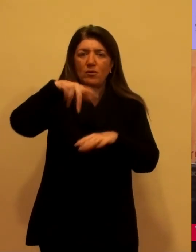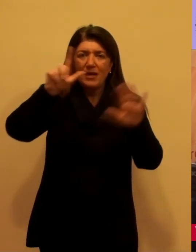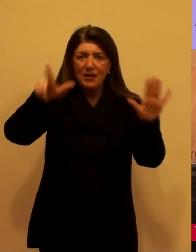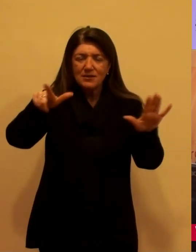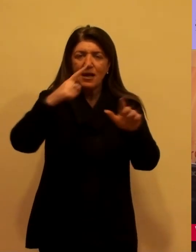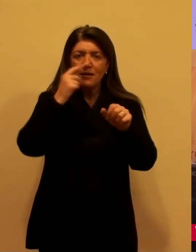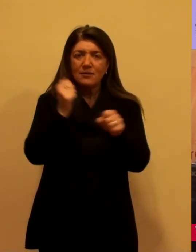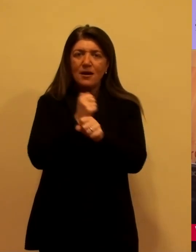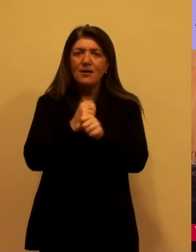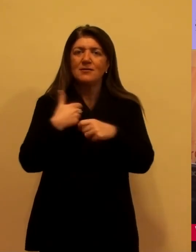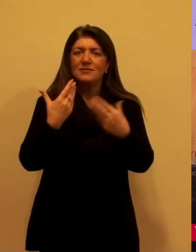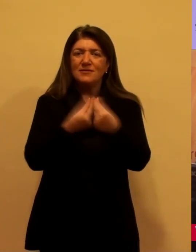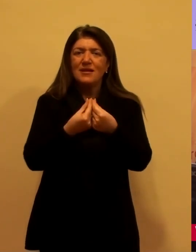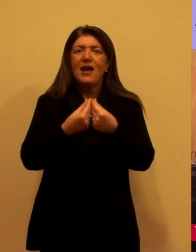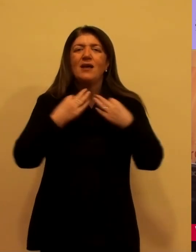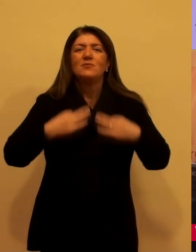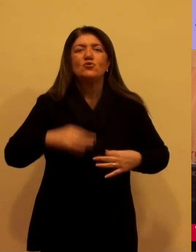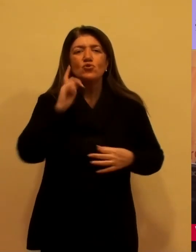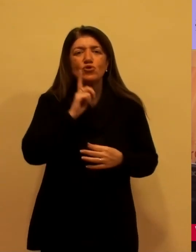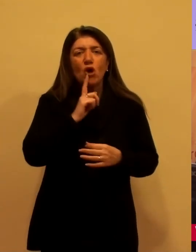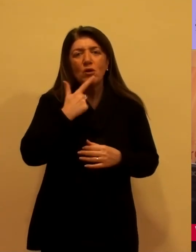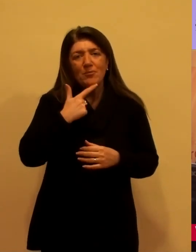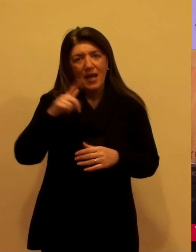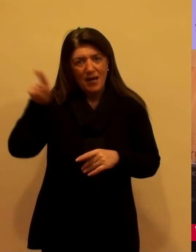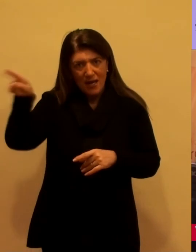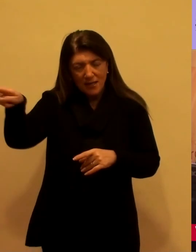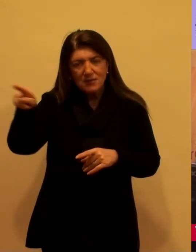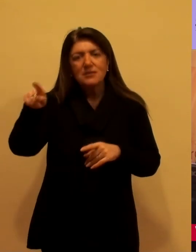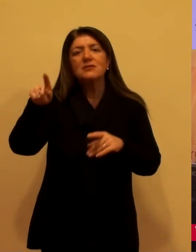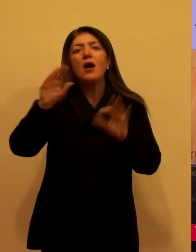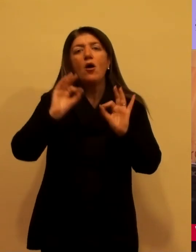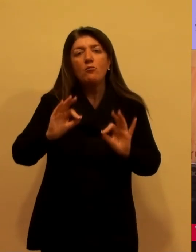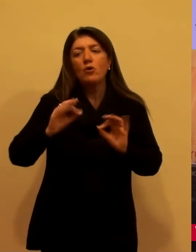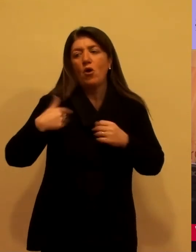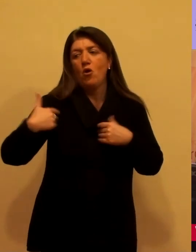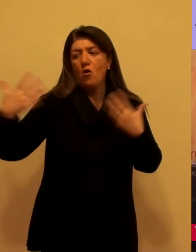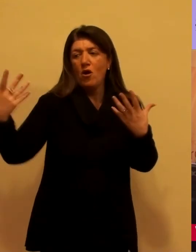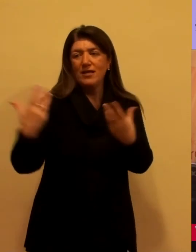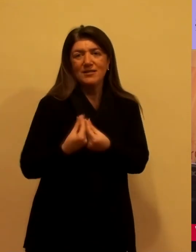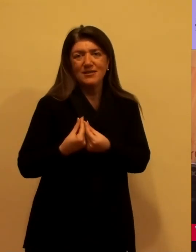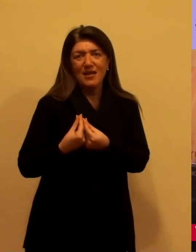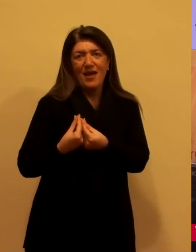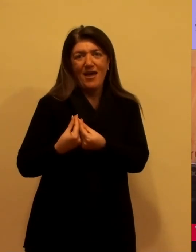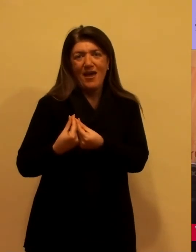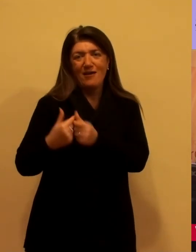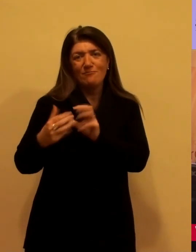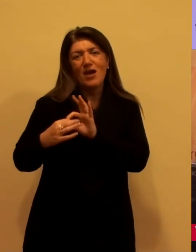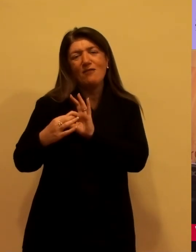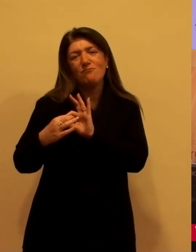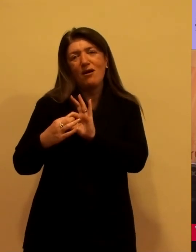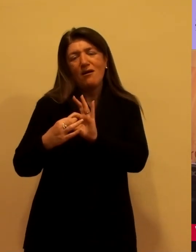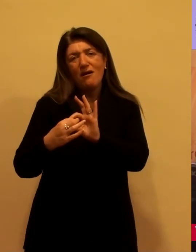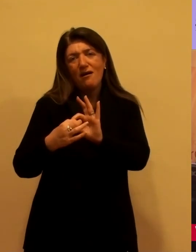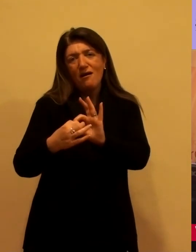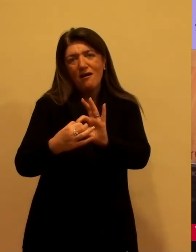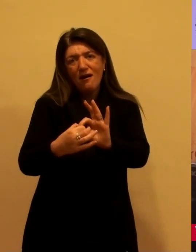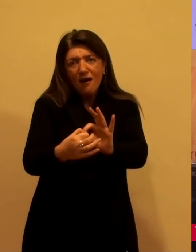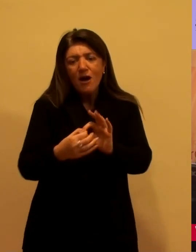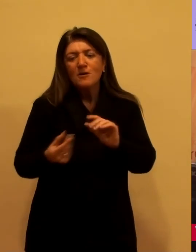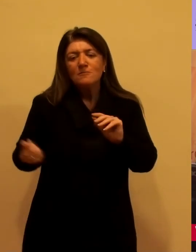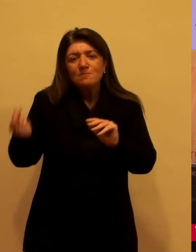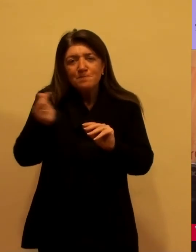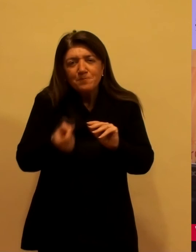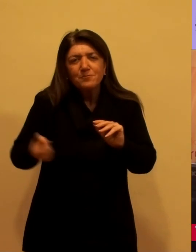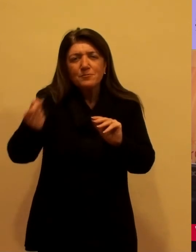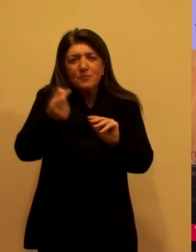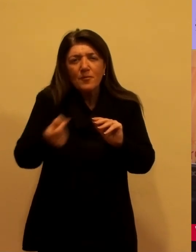Pianezza. Così si è creato un lungo percorso a braccetto proprio con loro, in modo tale che piano piano le